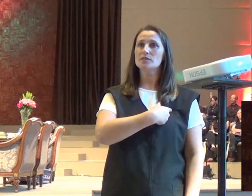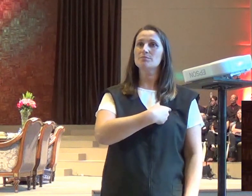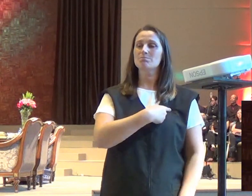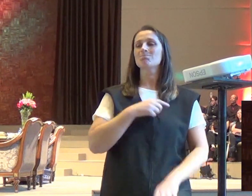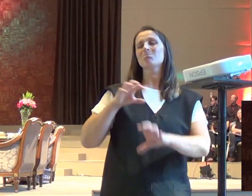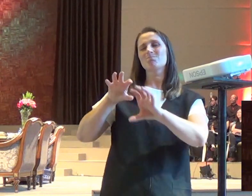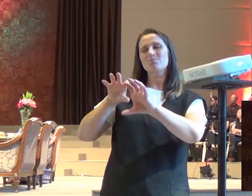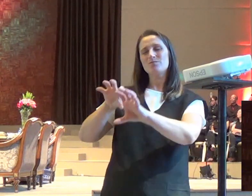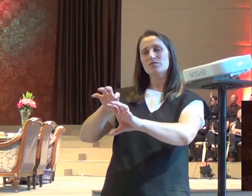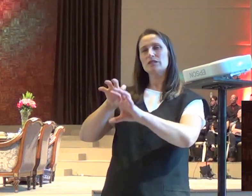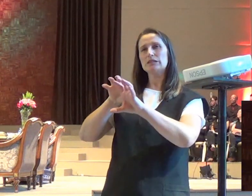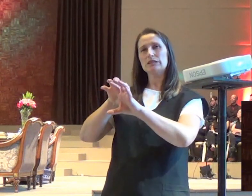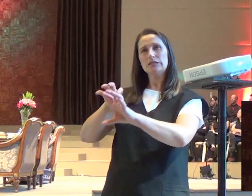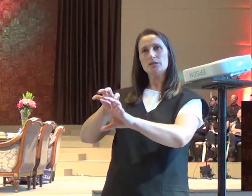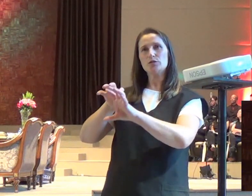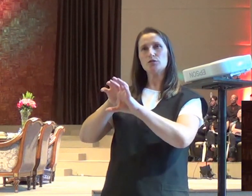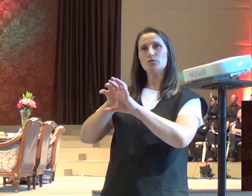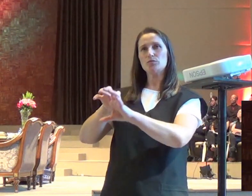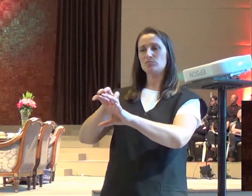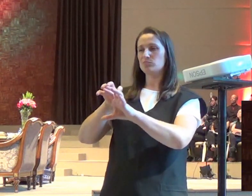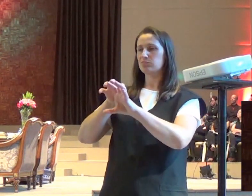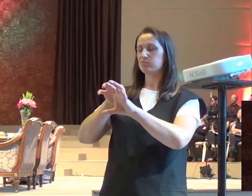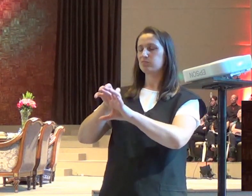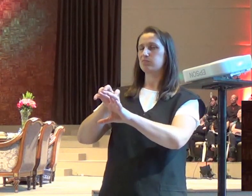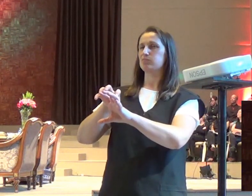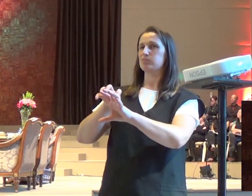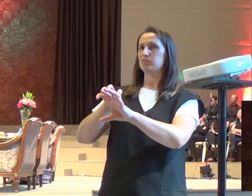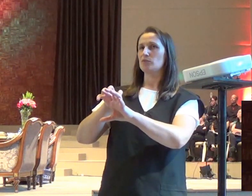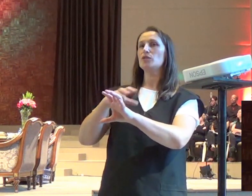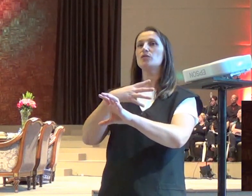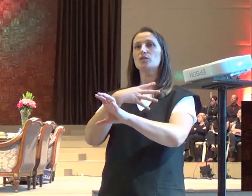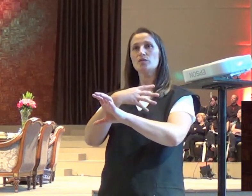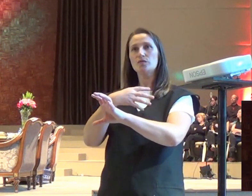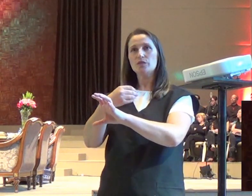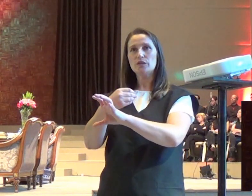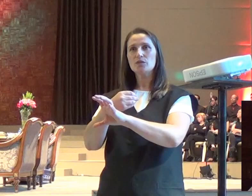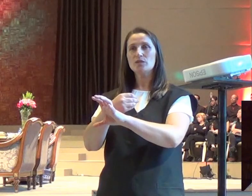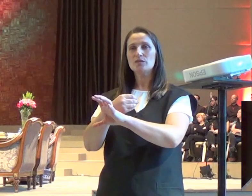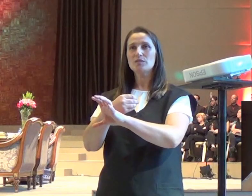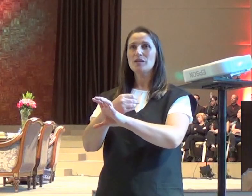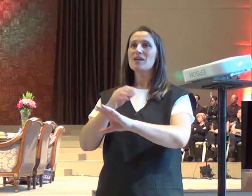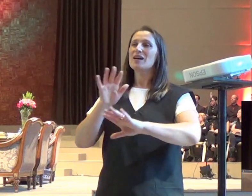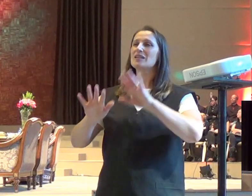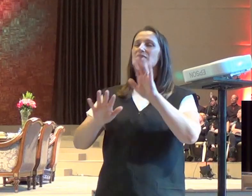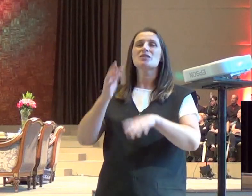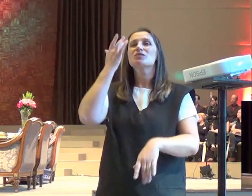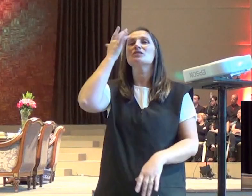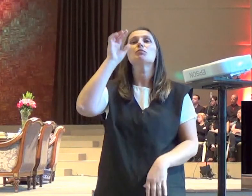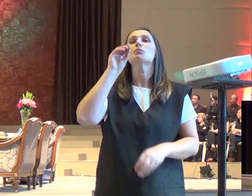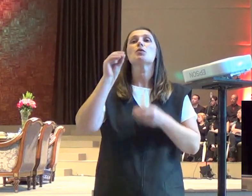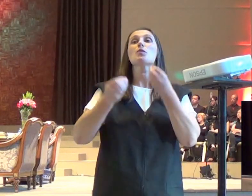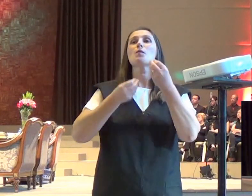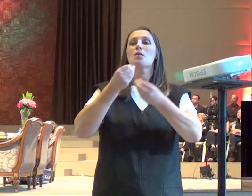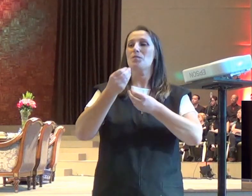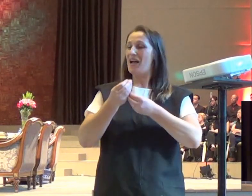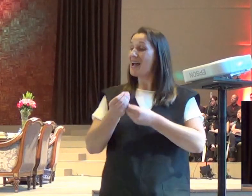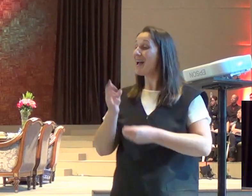extremamente críticos. E se nós soubéssemos o quanto um elogio é capaz de fazer,